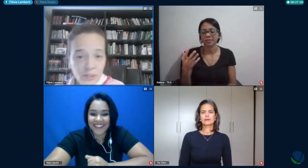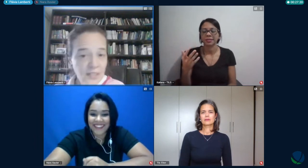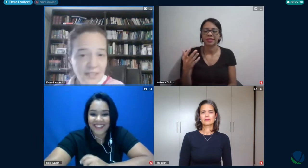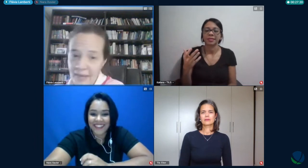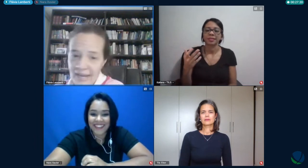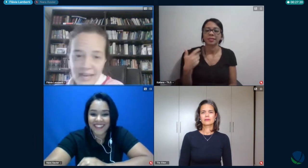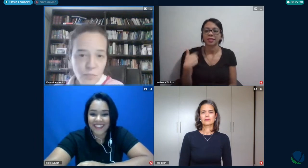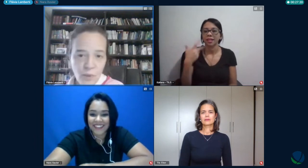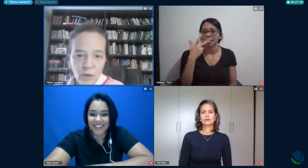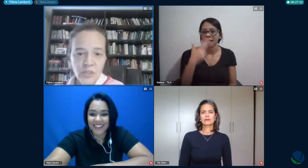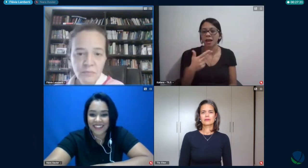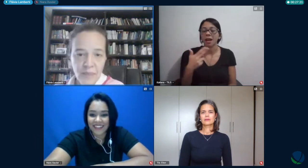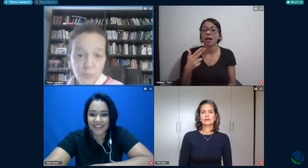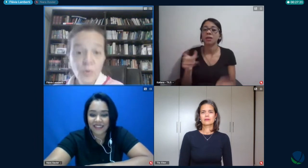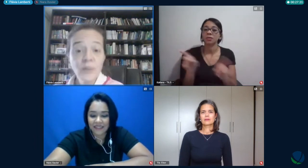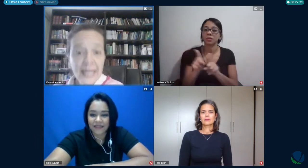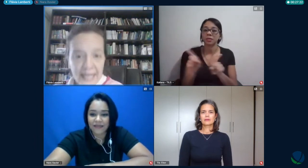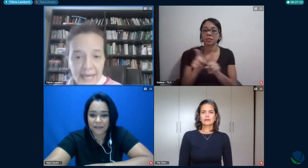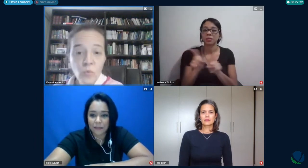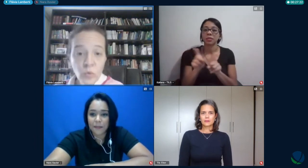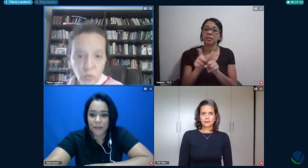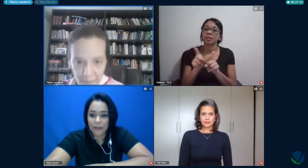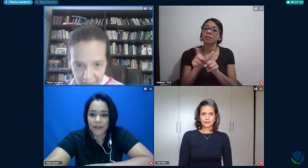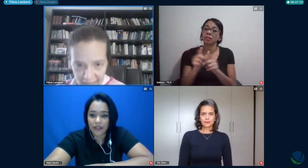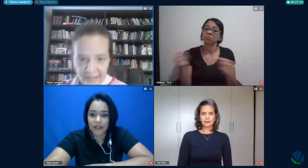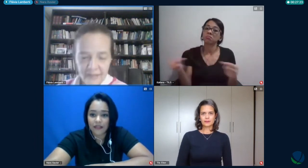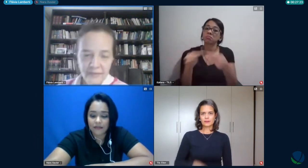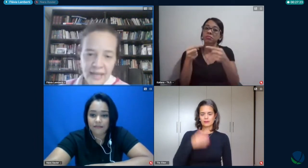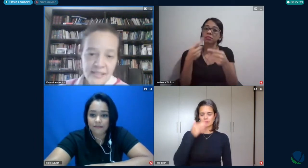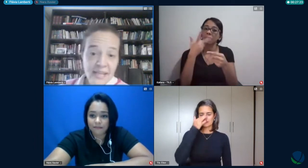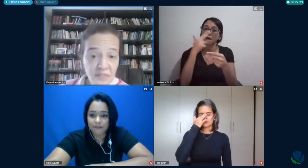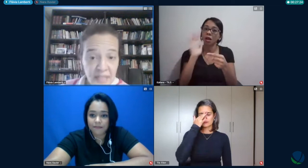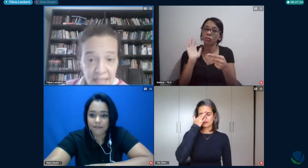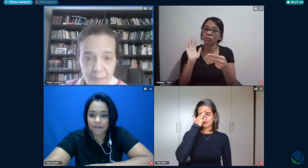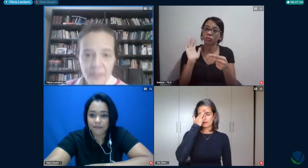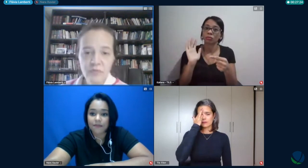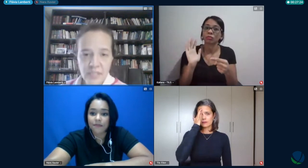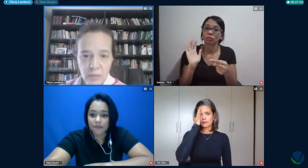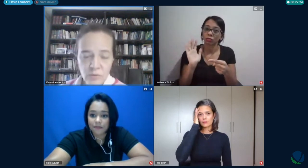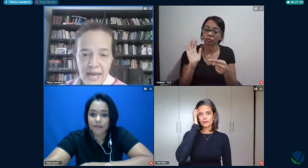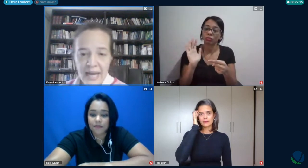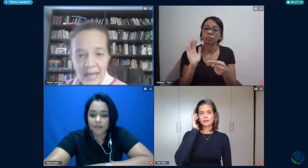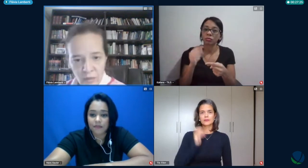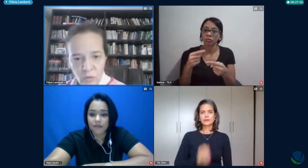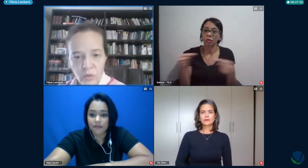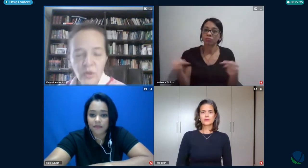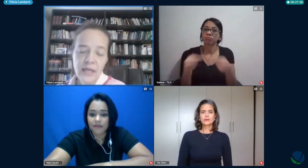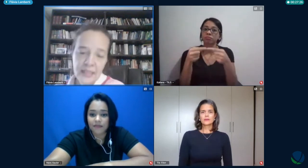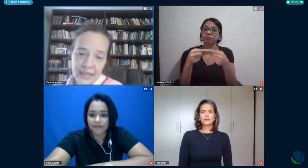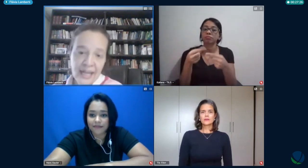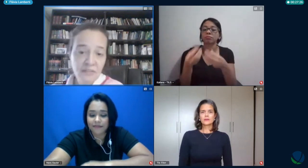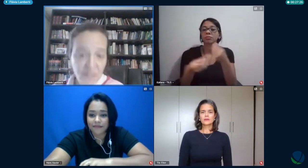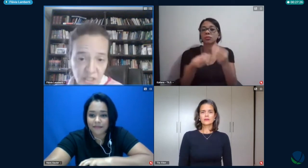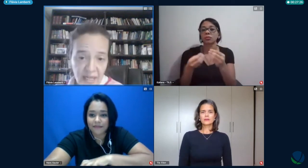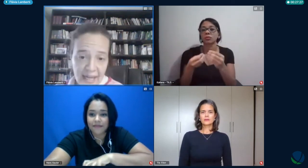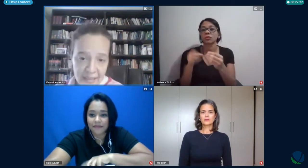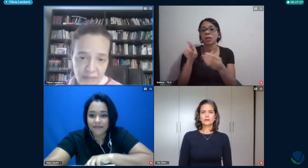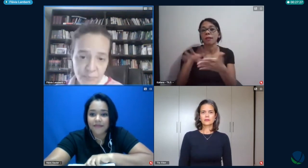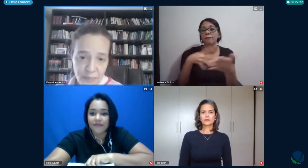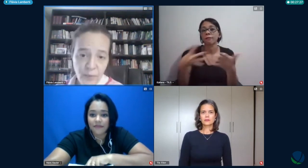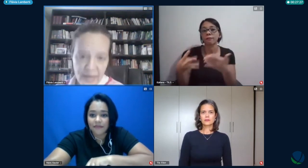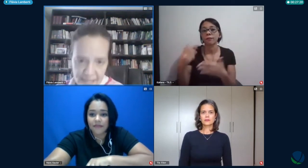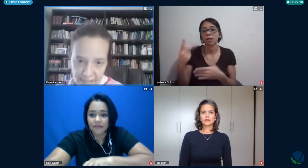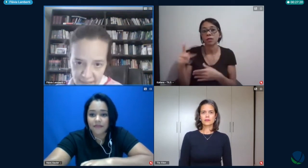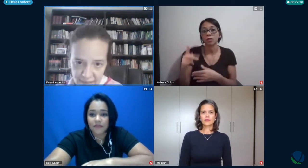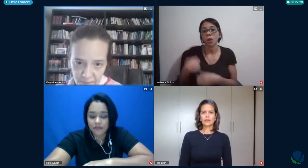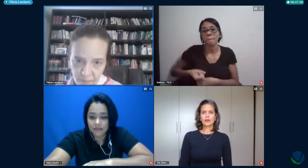E eu acho que também responderia muito bem, né? Serviria para você usar lá no, naquela ficha lá